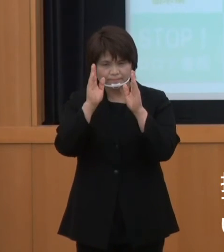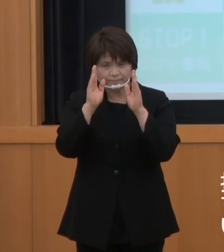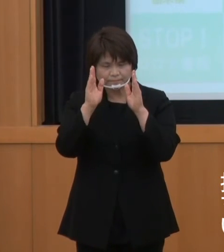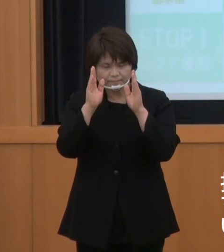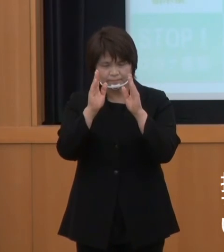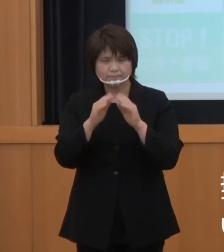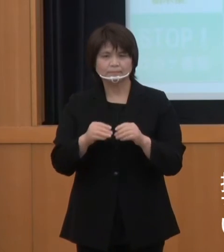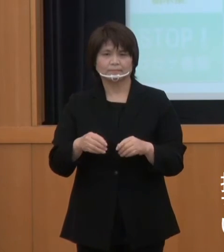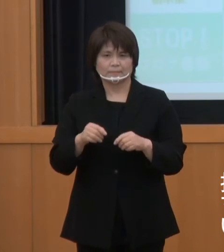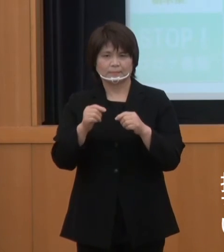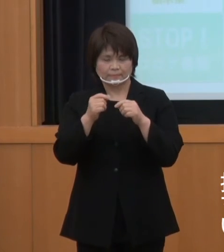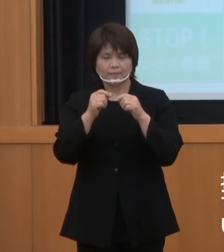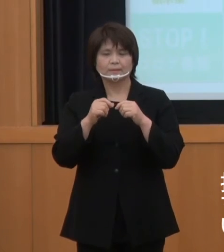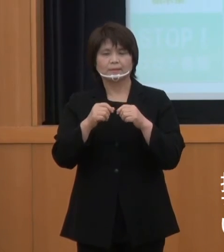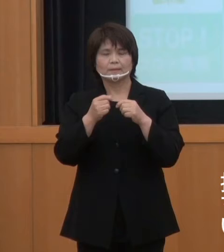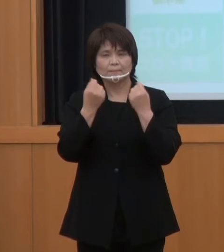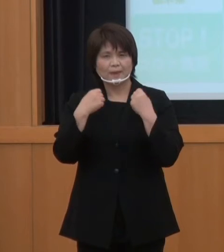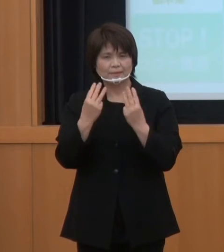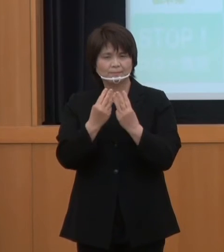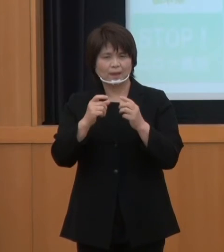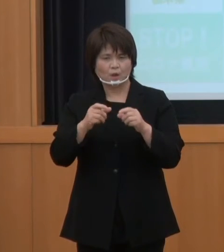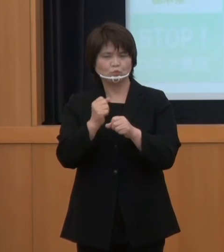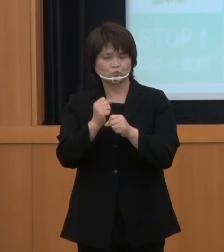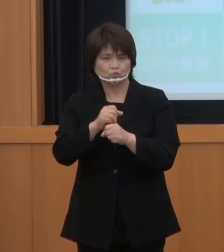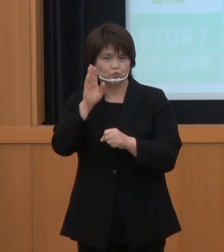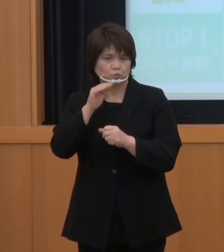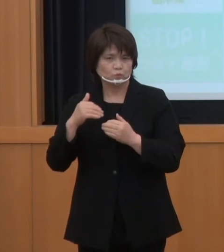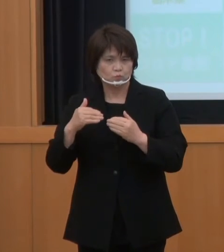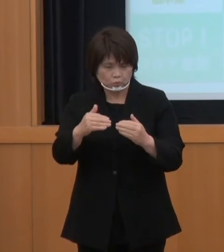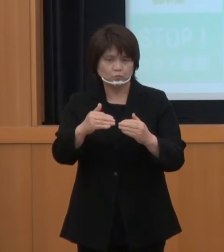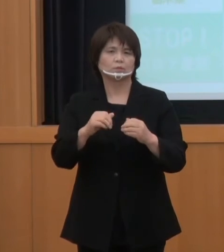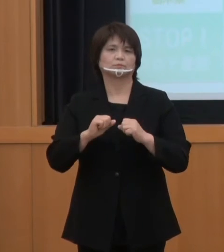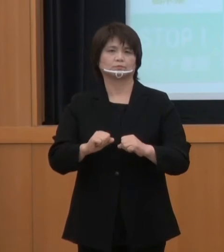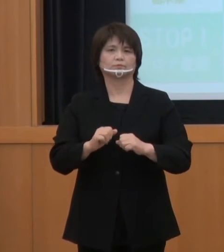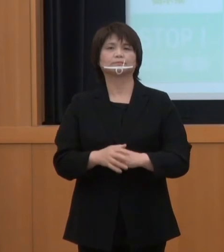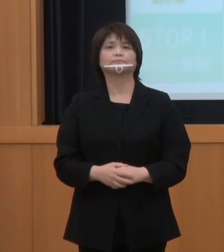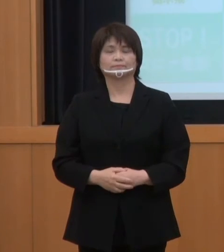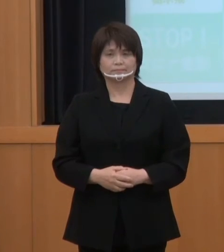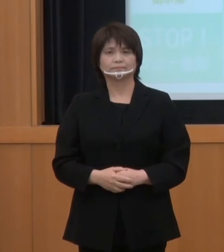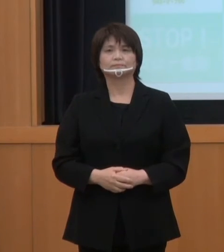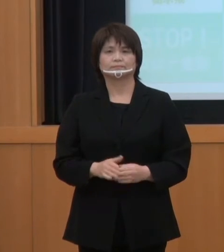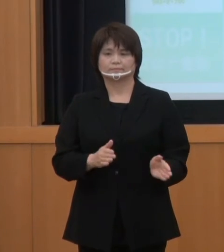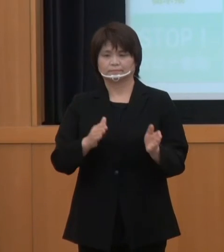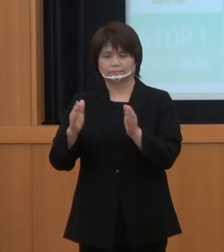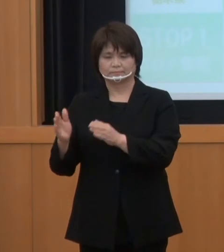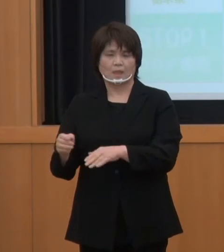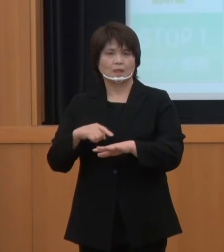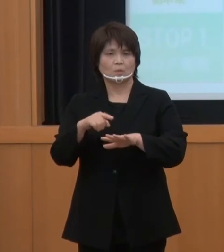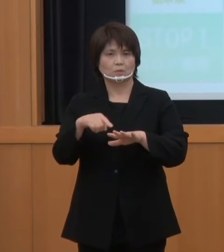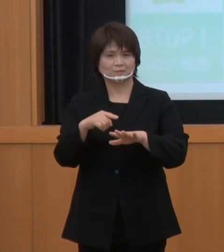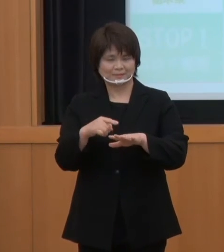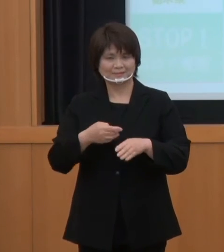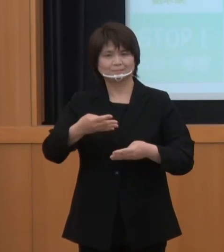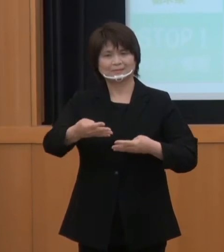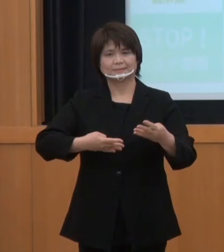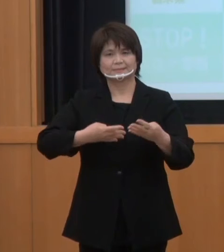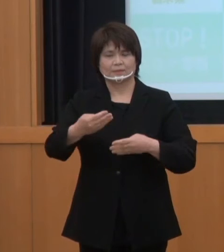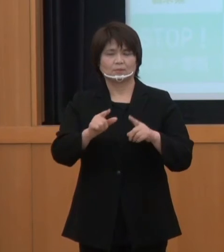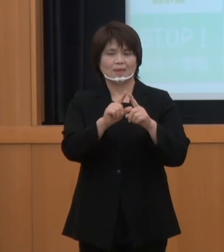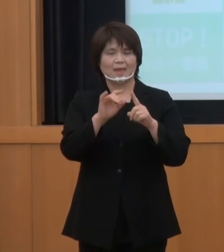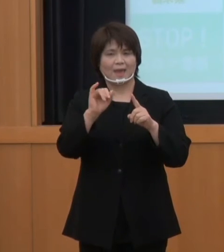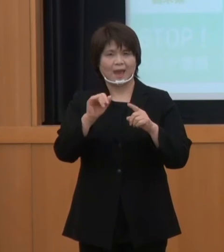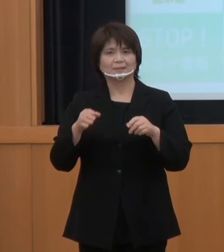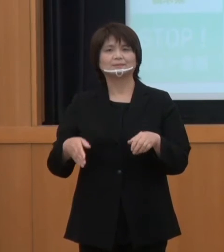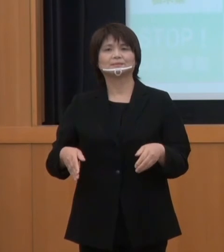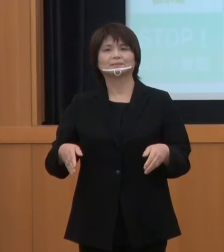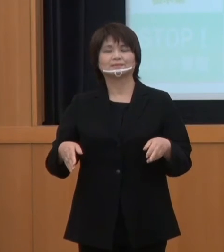してまいります。次に、栃木ビジネス AI センターの開所について